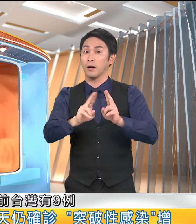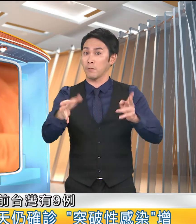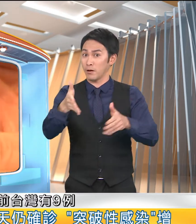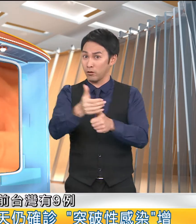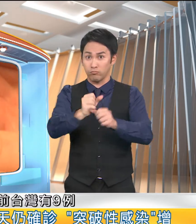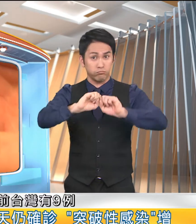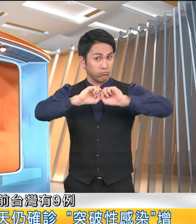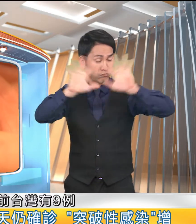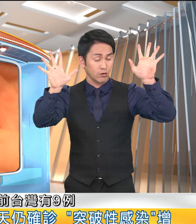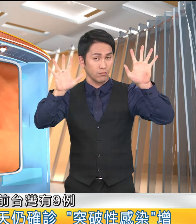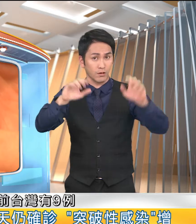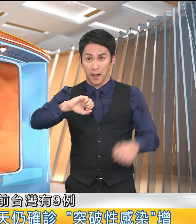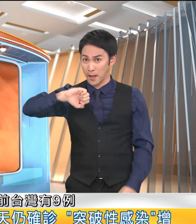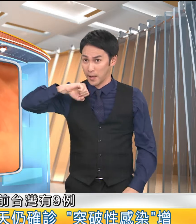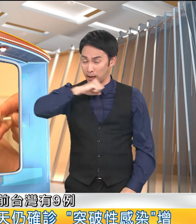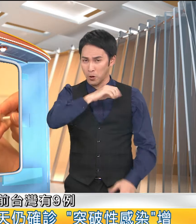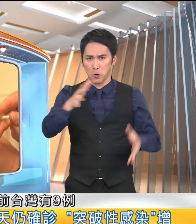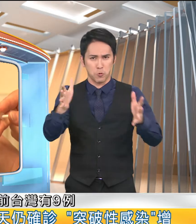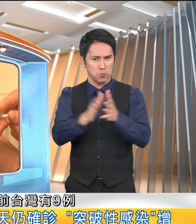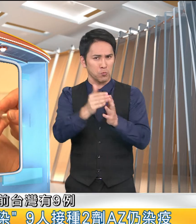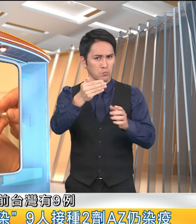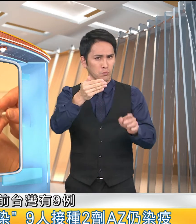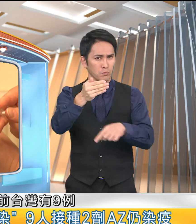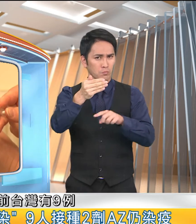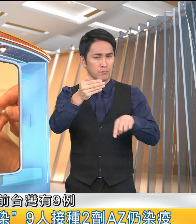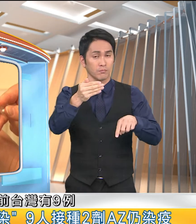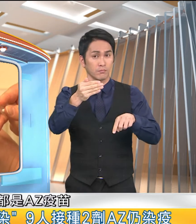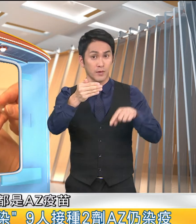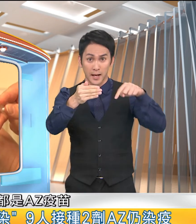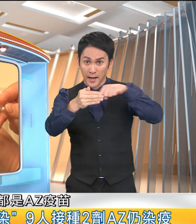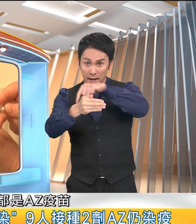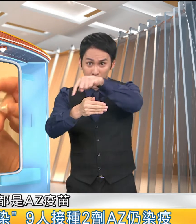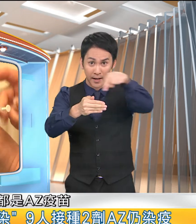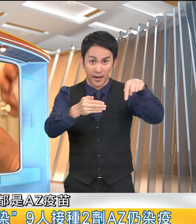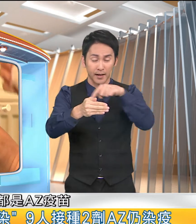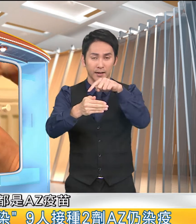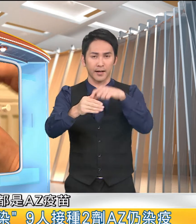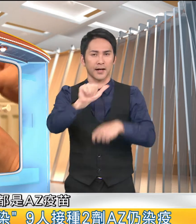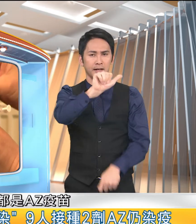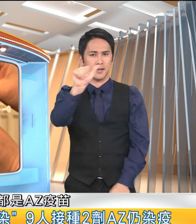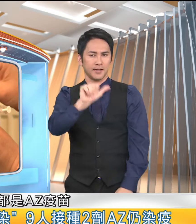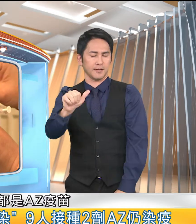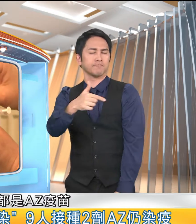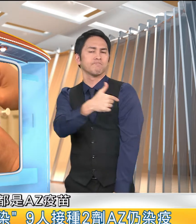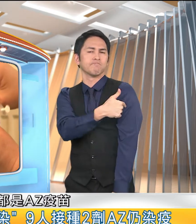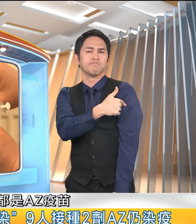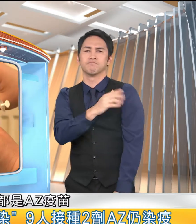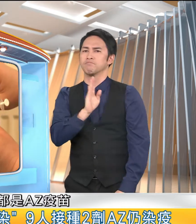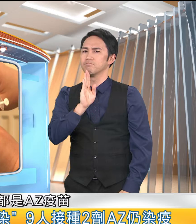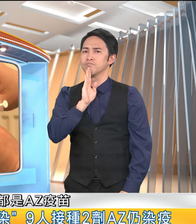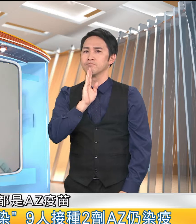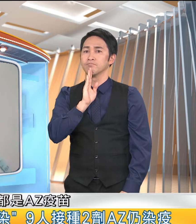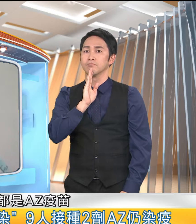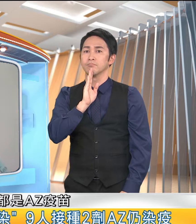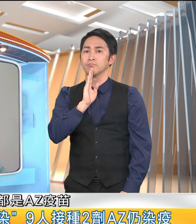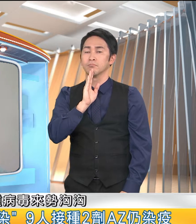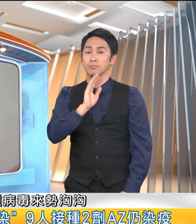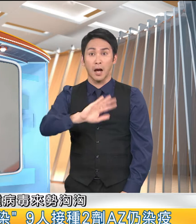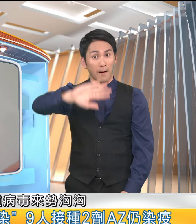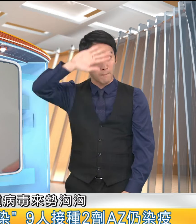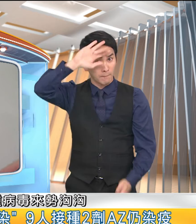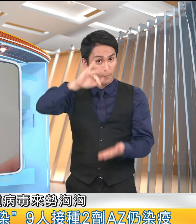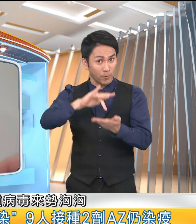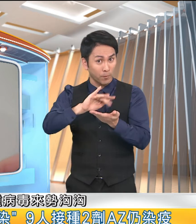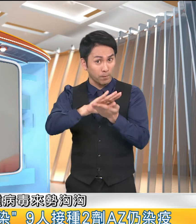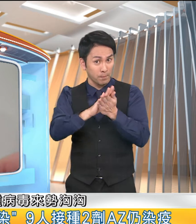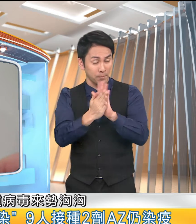指挥中心指出，目前台湾有9例，他们接种的2剂都是 AZ 疫苗。也